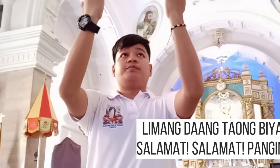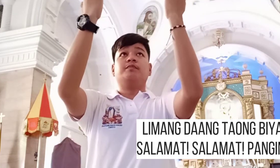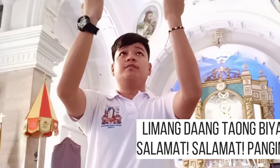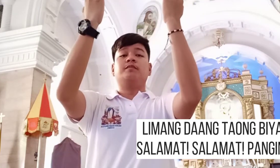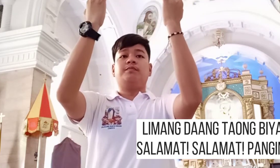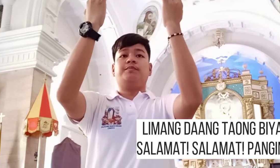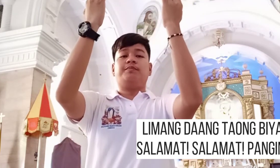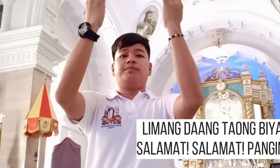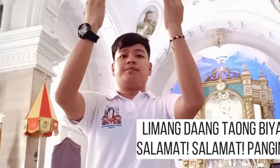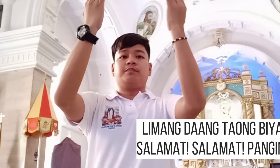Salamat,